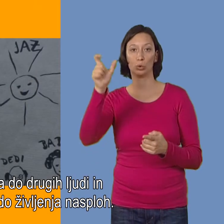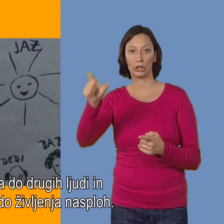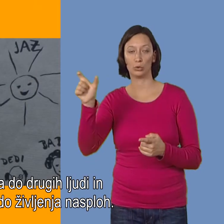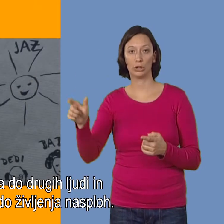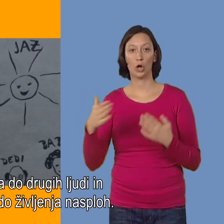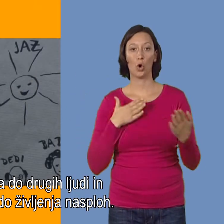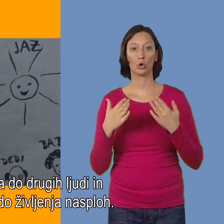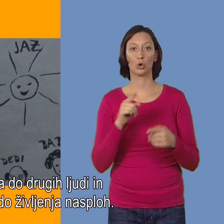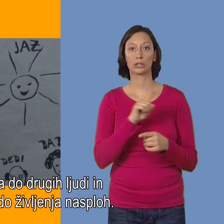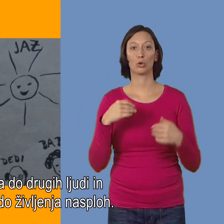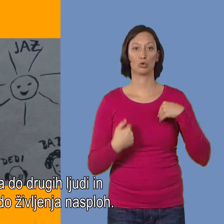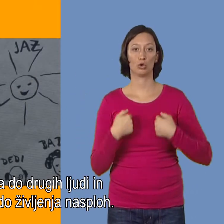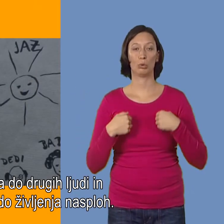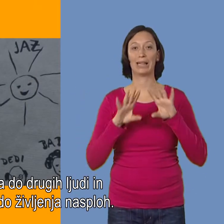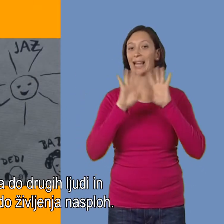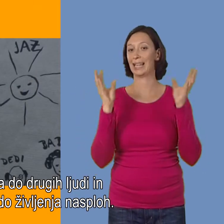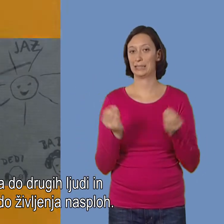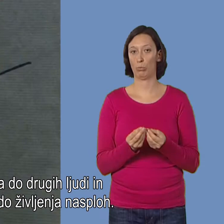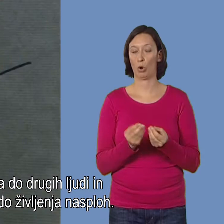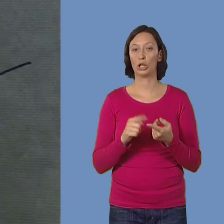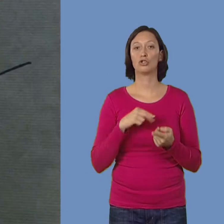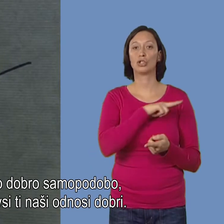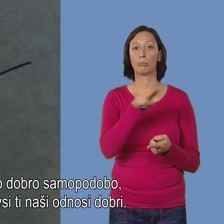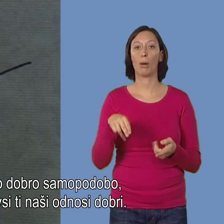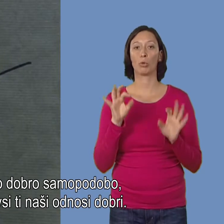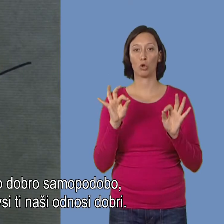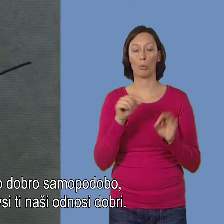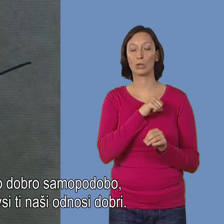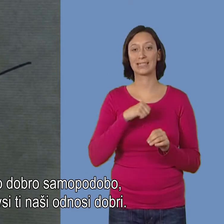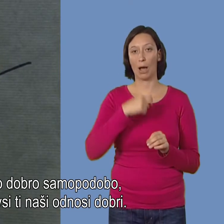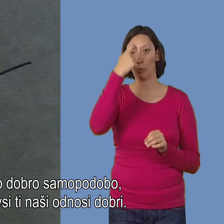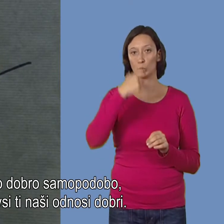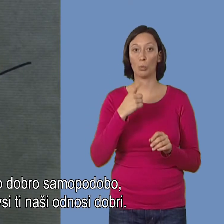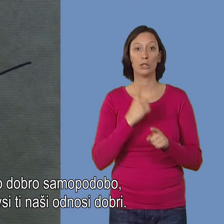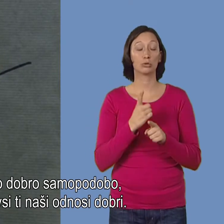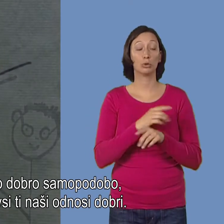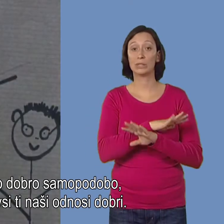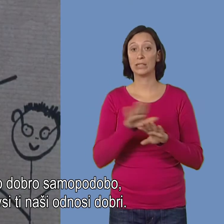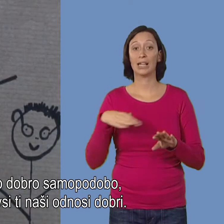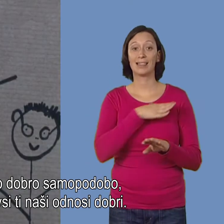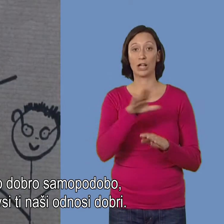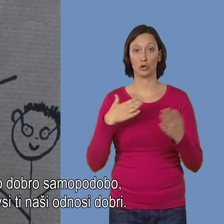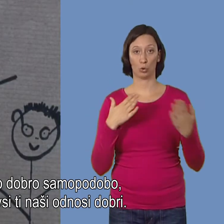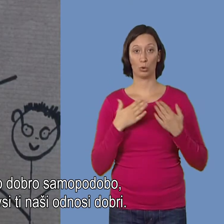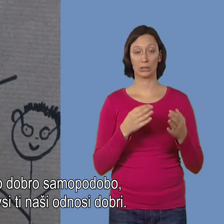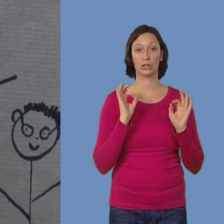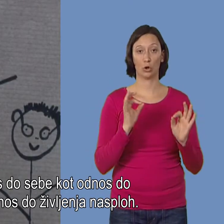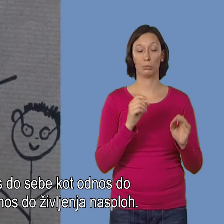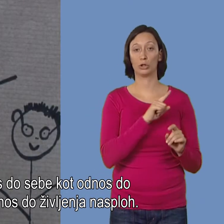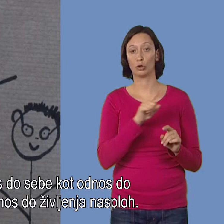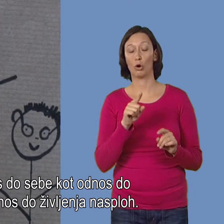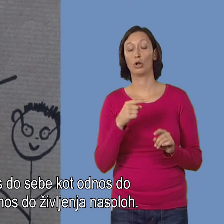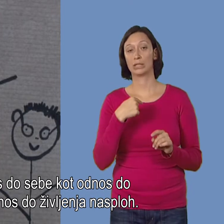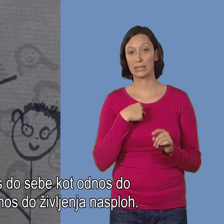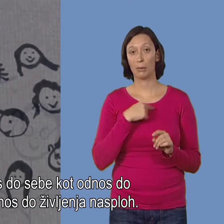drugih ljudi in odnosa do življenja nasploh. Če imamo dobro samopodobo, potem so tudi vsi ti naši odnosi dobri, tako odnos do